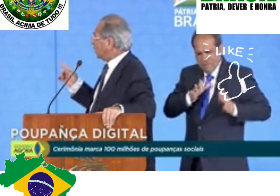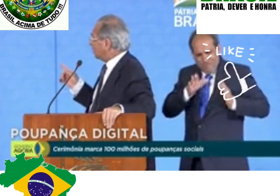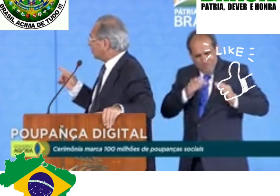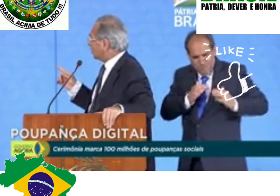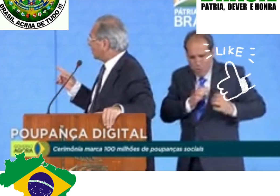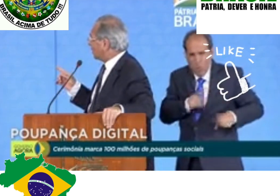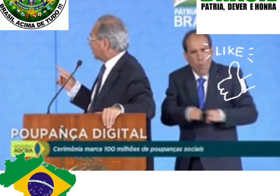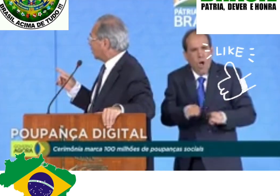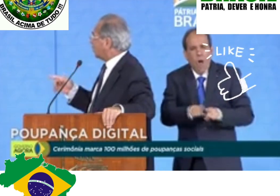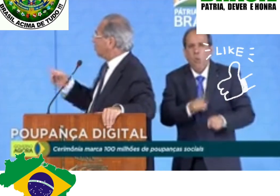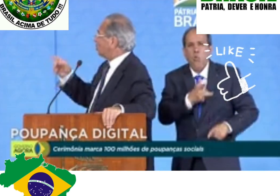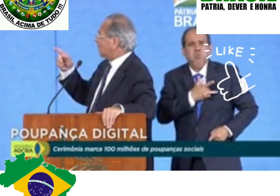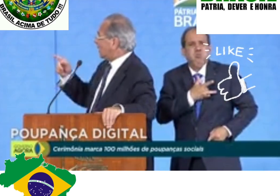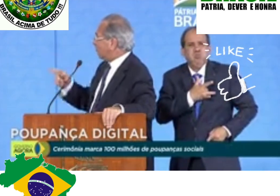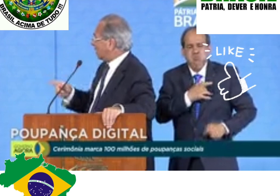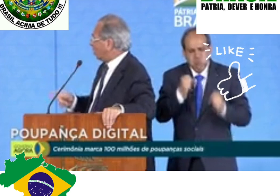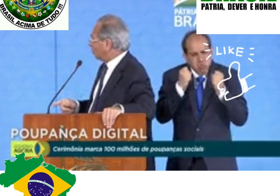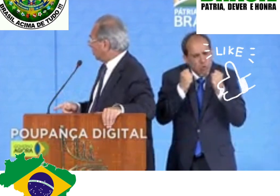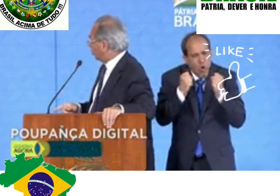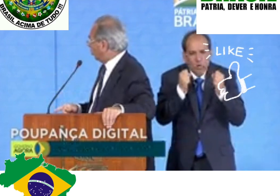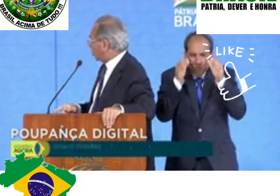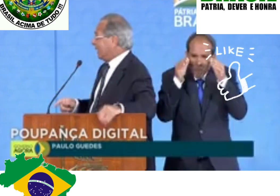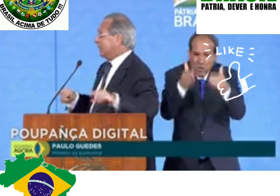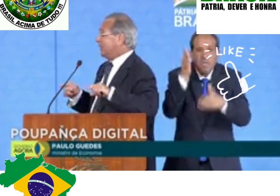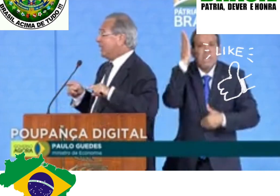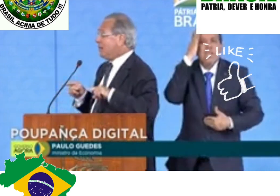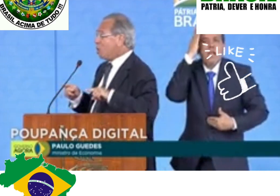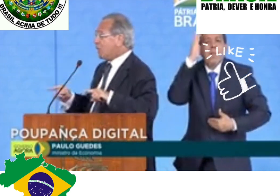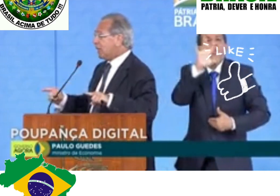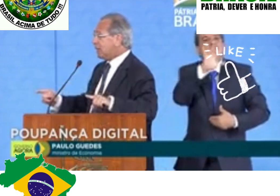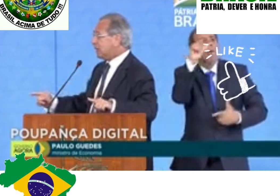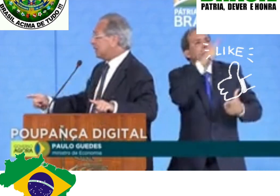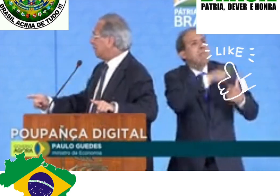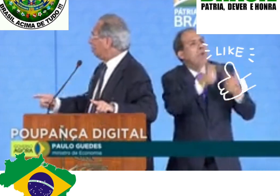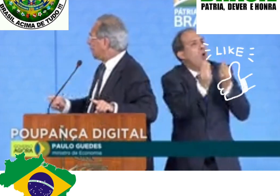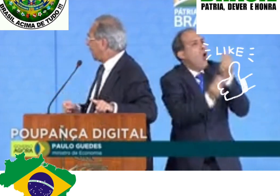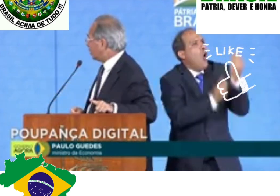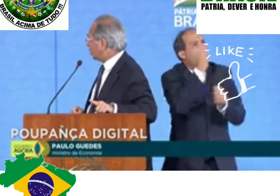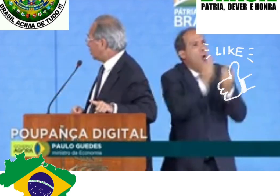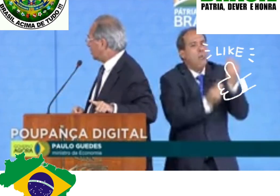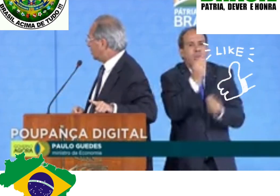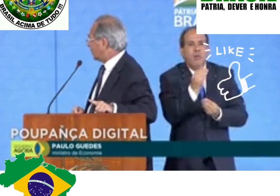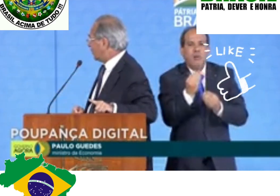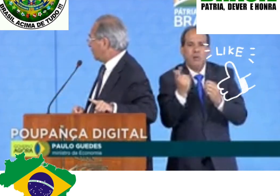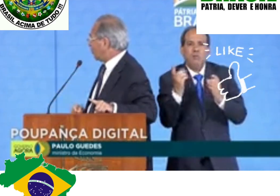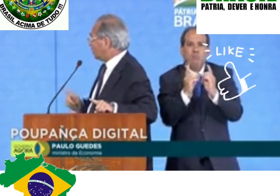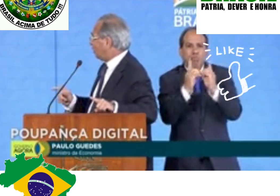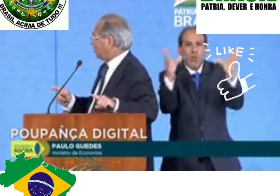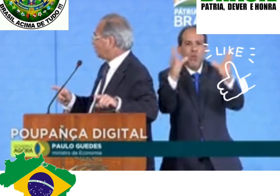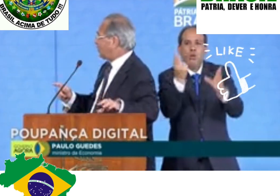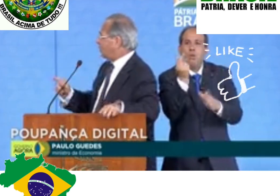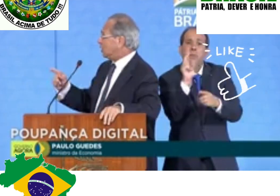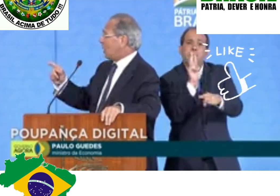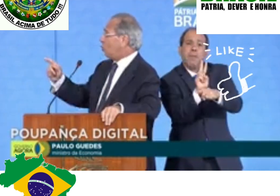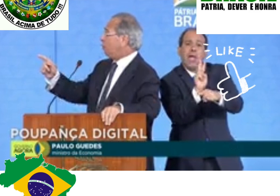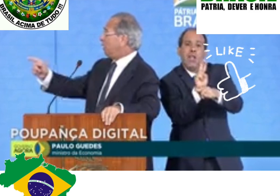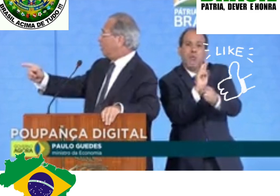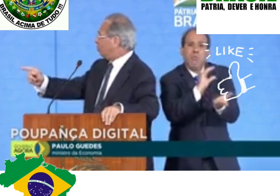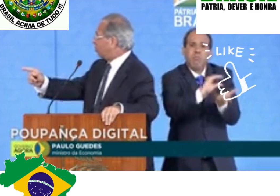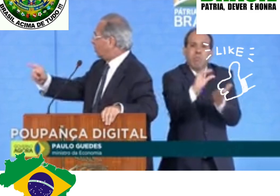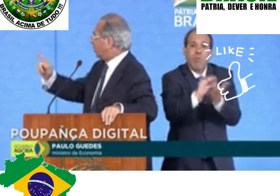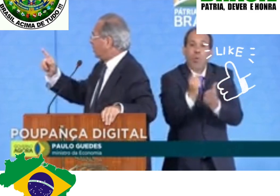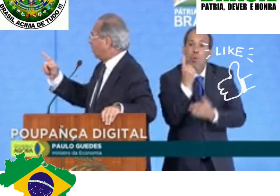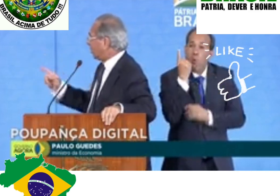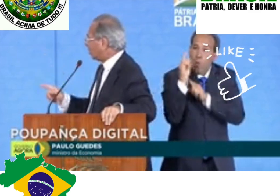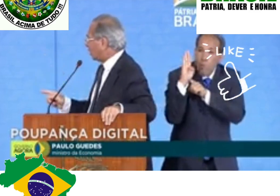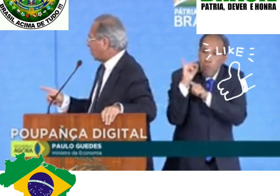nós sabíamos que nós íamos desalavancar os bancos públicos, democratizando o crédito. Nós sabíamos que, em vez de dar 1 bilhão